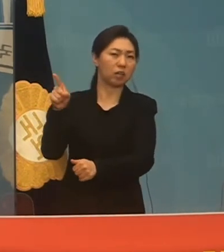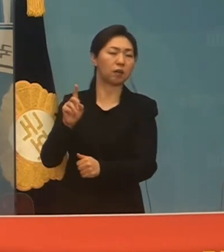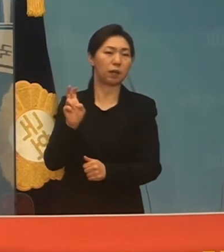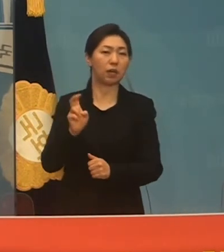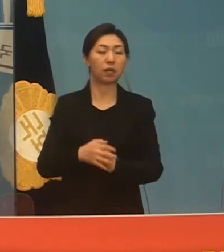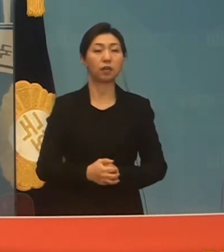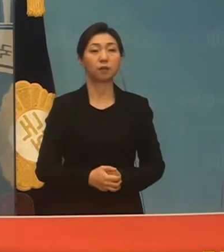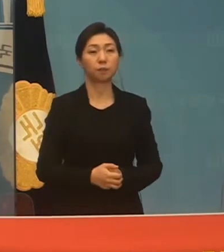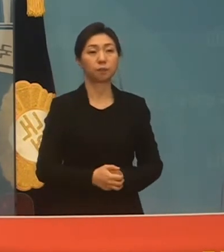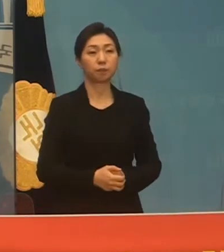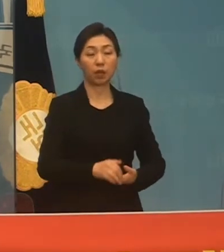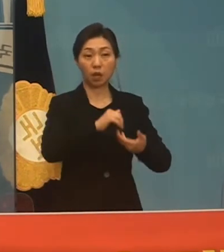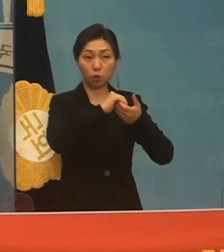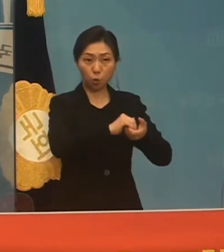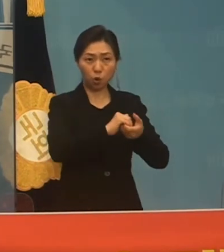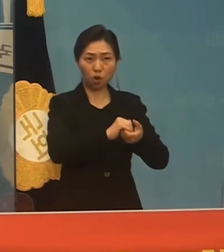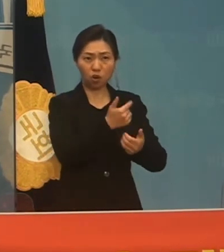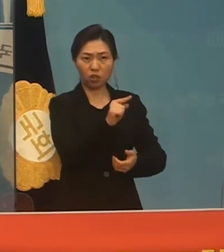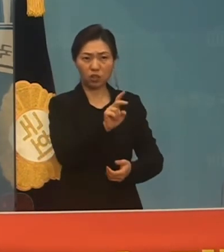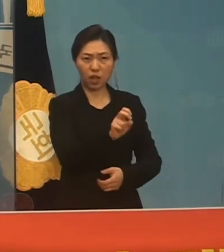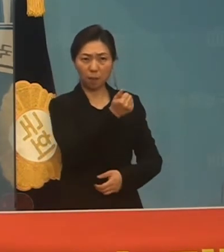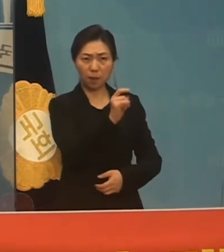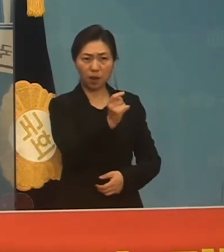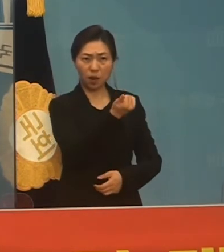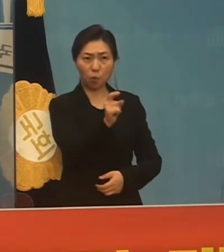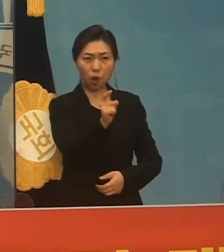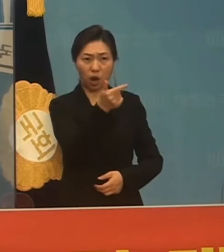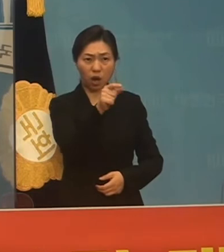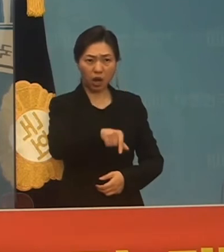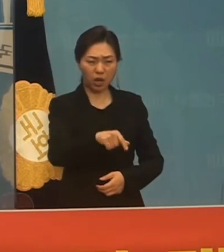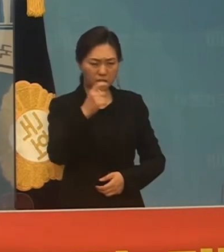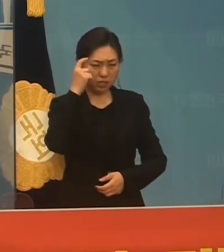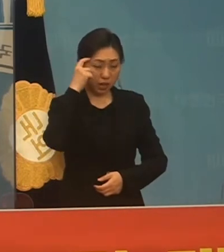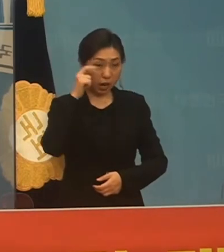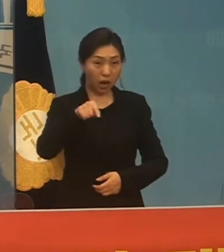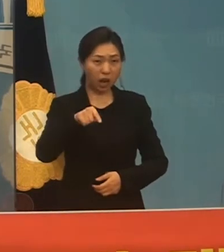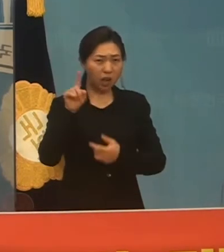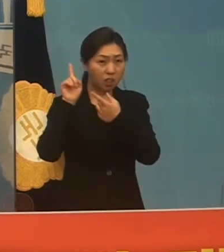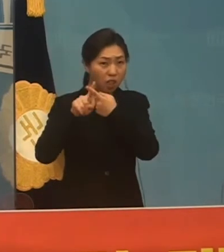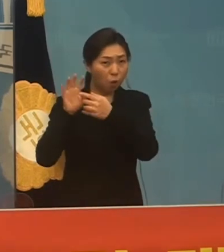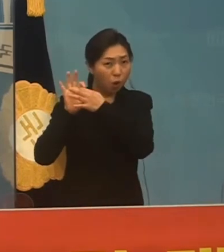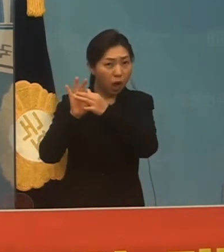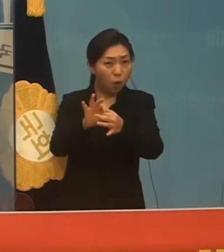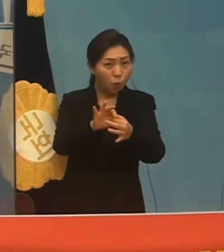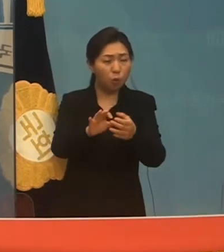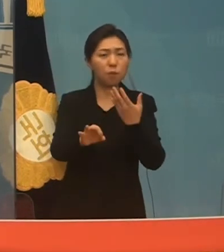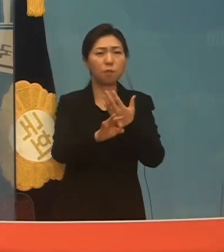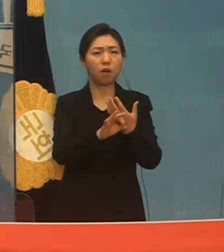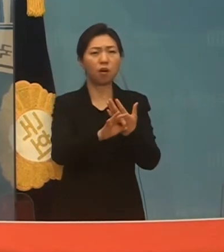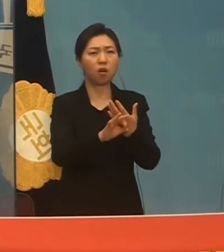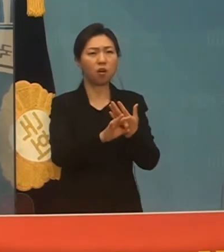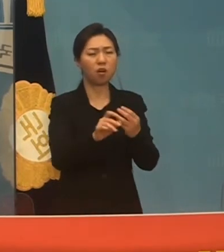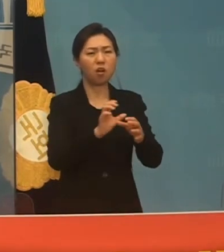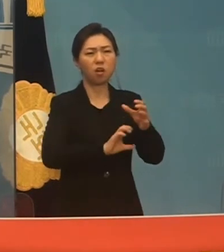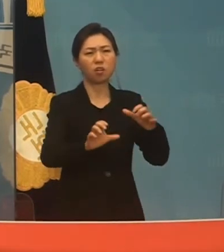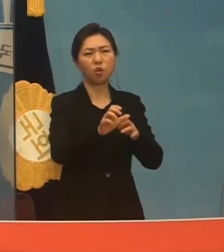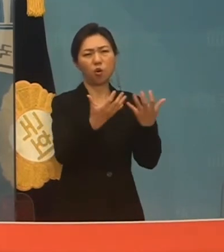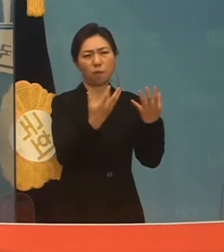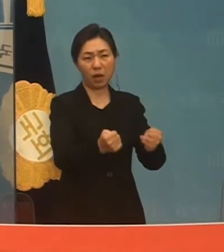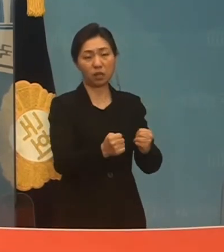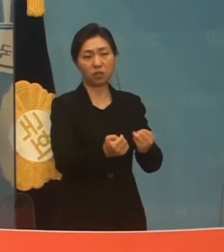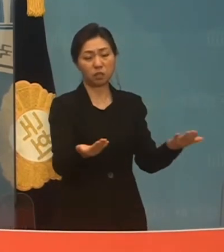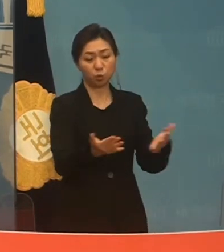만약 농협과 남해학의 의도가 관철된다면 수많은 비정규직 노동자들의 처지로 확산될 것이